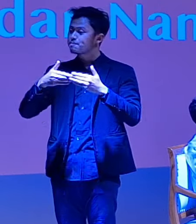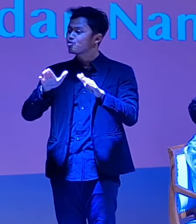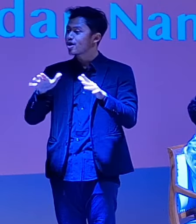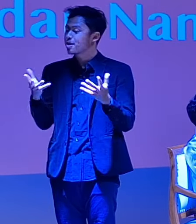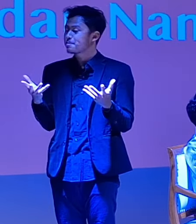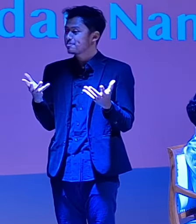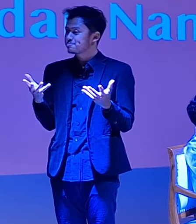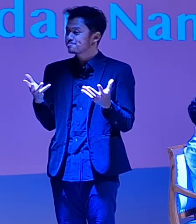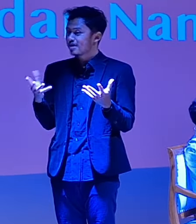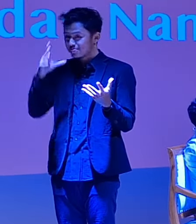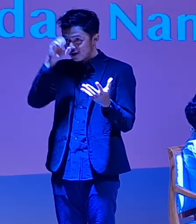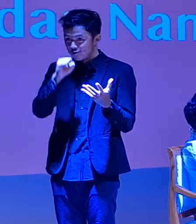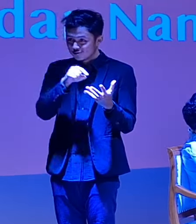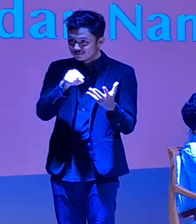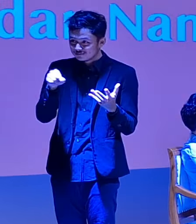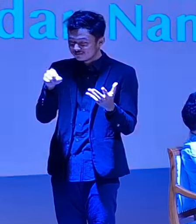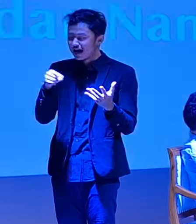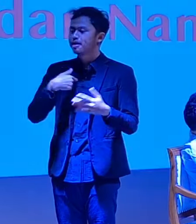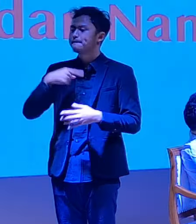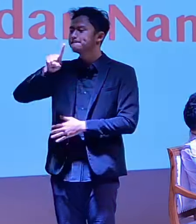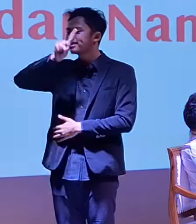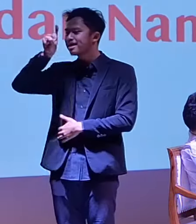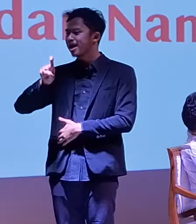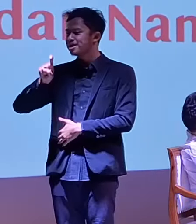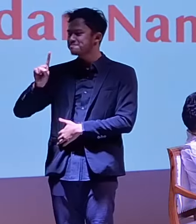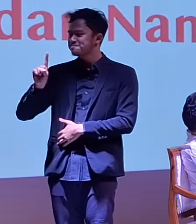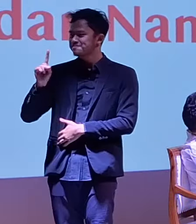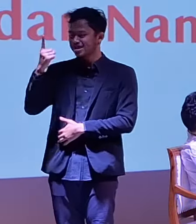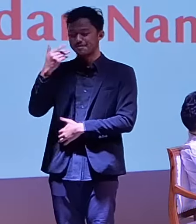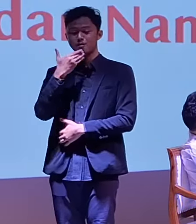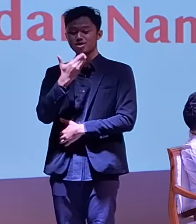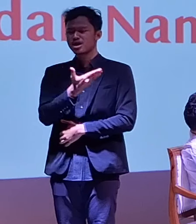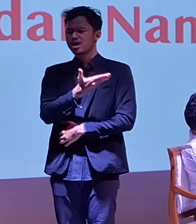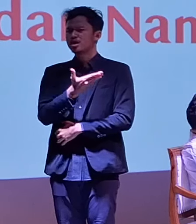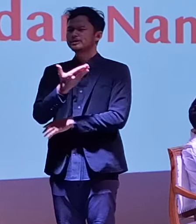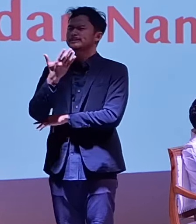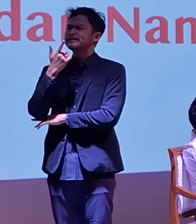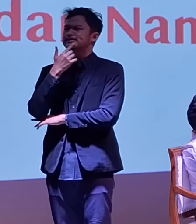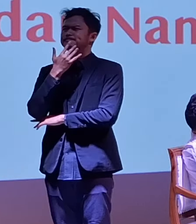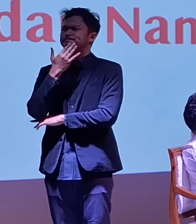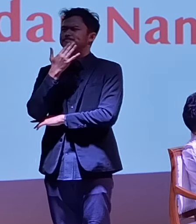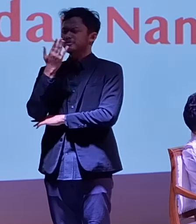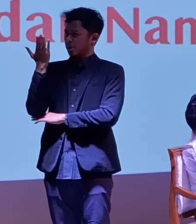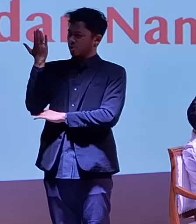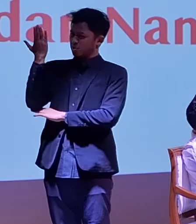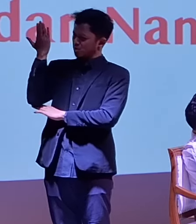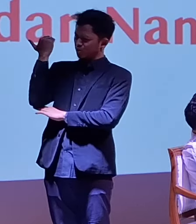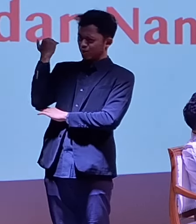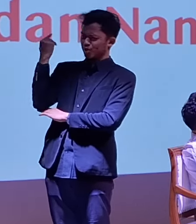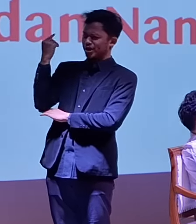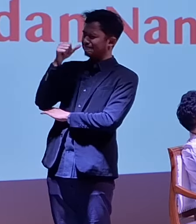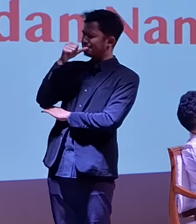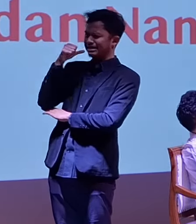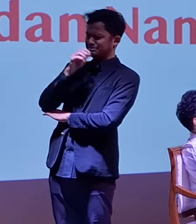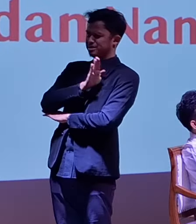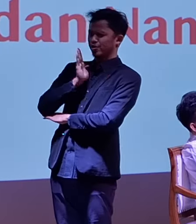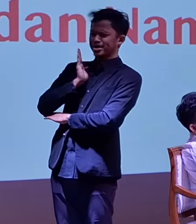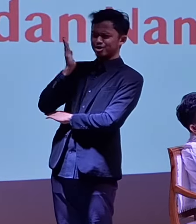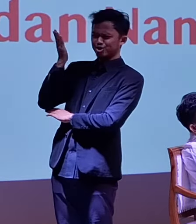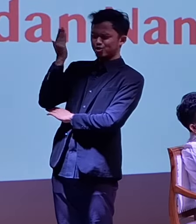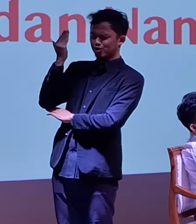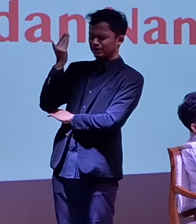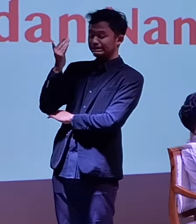mas, sebetulnya itu kebetulan atau ada masa lalu ketika Mas Anies kanak-kanak. Saya